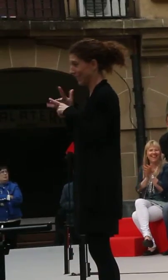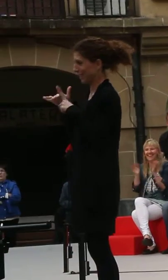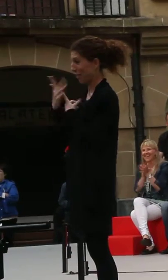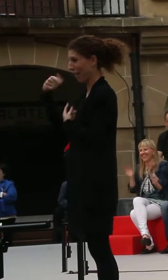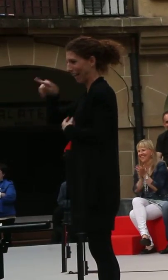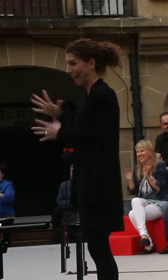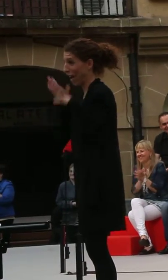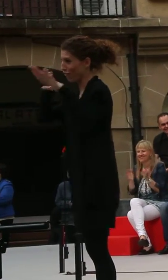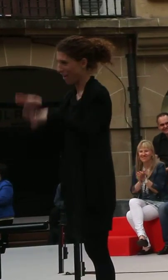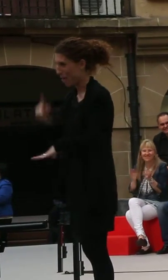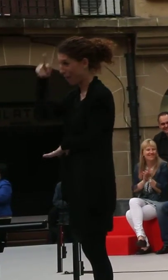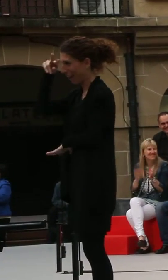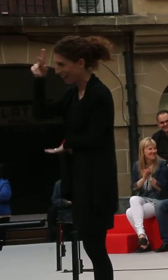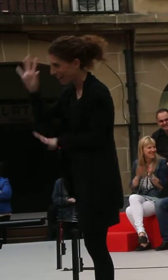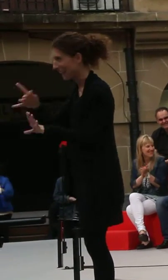vamos a tener un día aquí por eso,